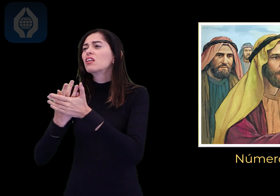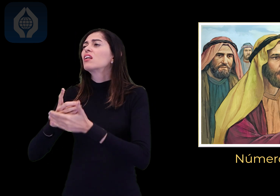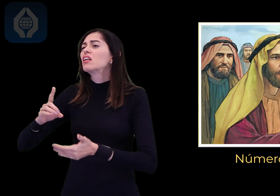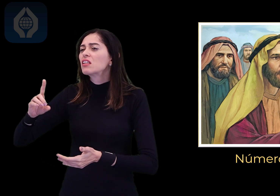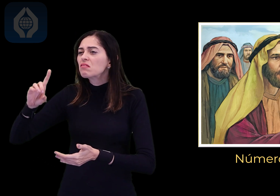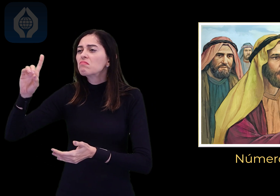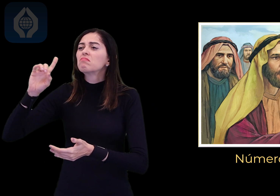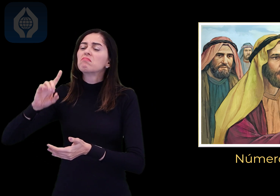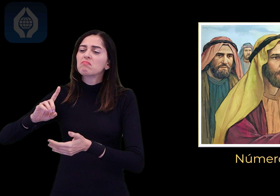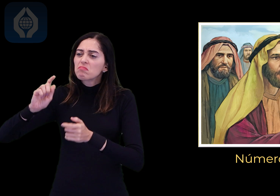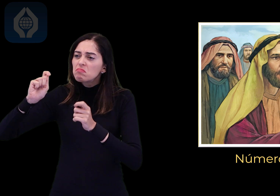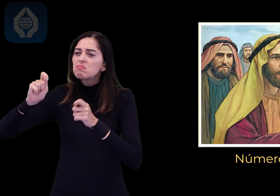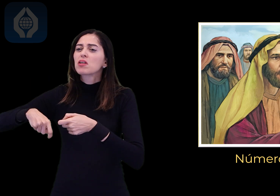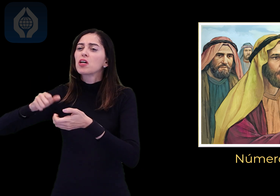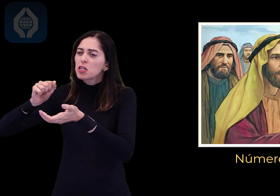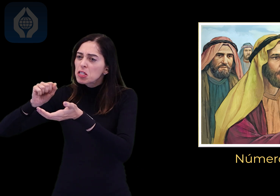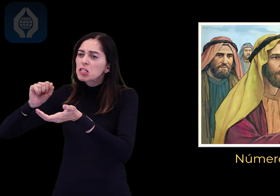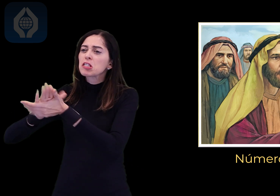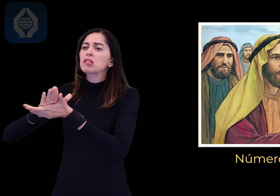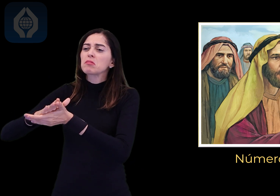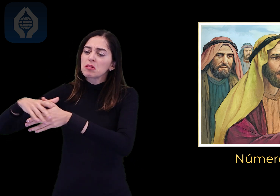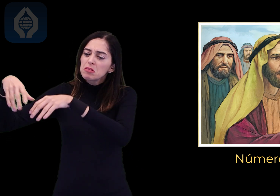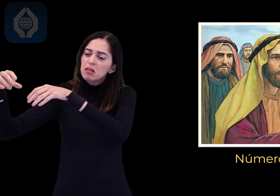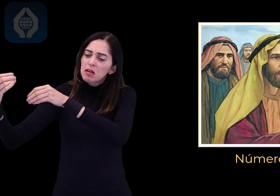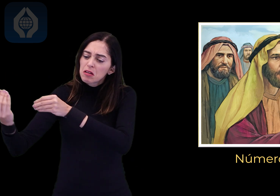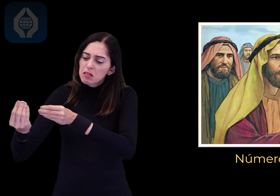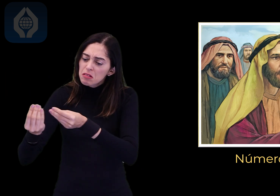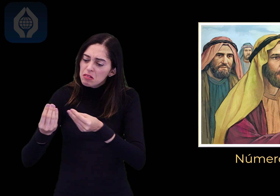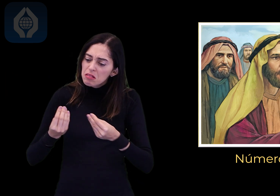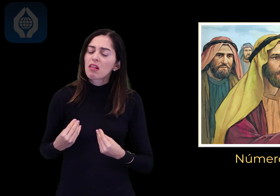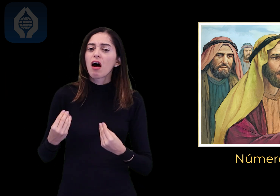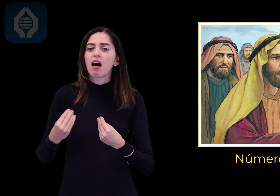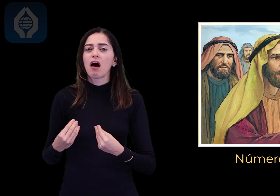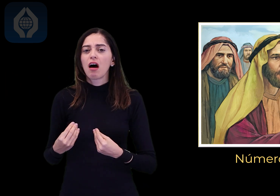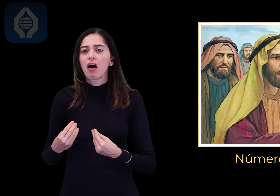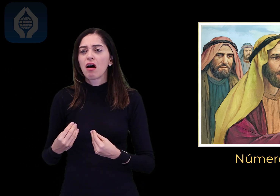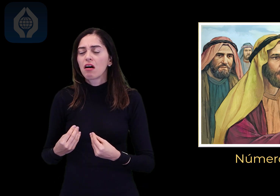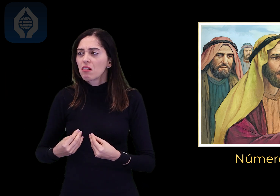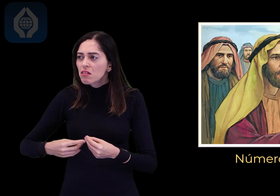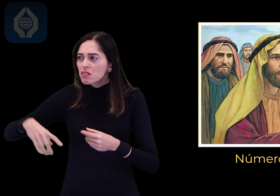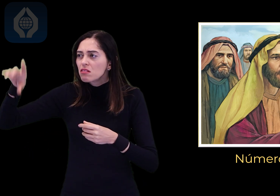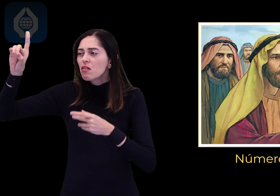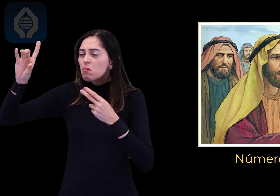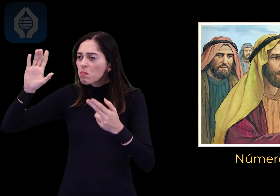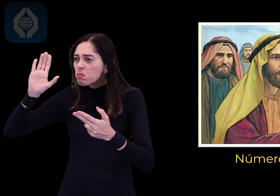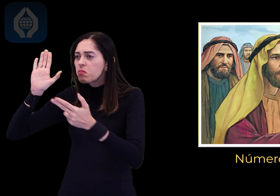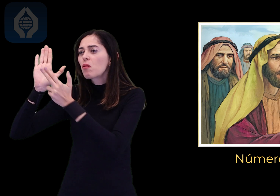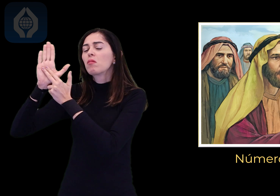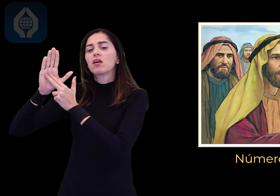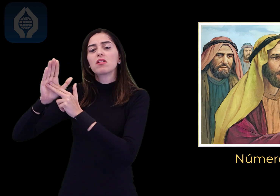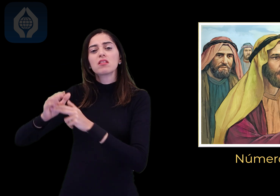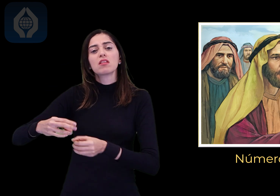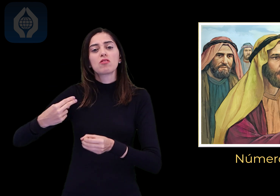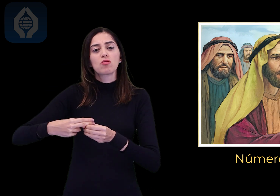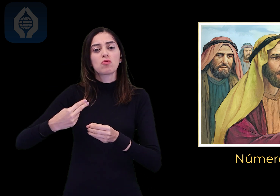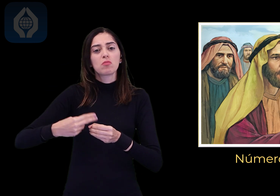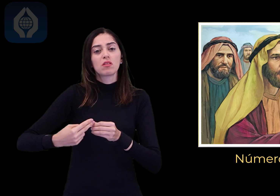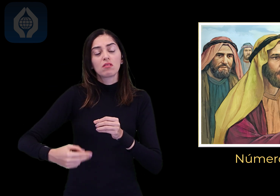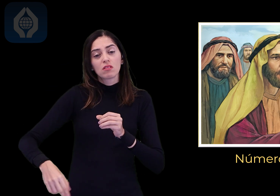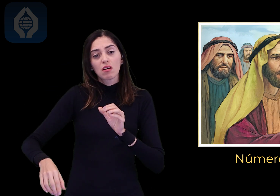tinha feito e creram que ele expulsaria o povo de Canaã e que daria a terra dos israelitas, exatamente como tinha prometido